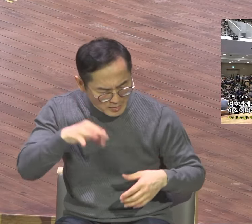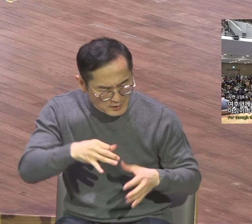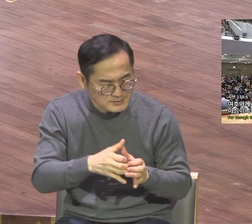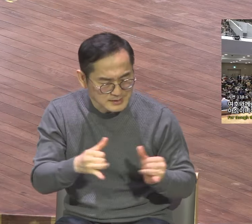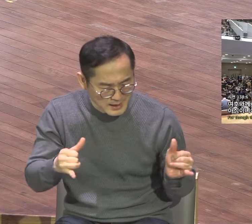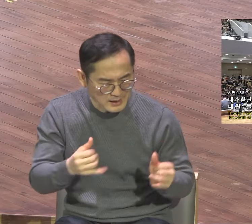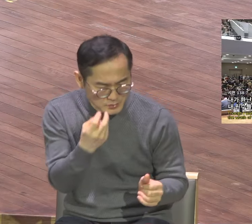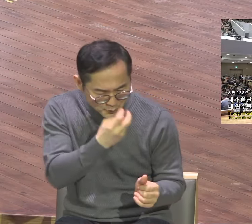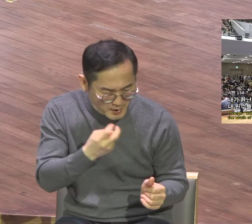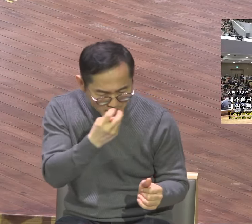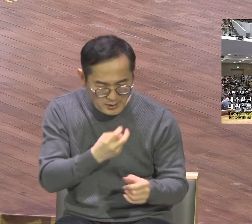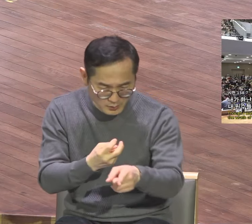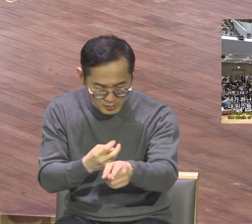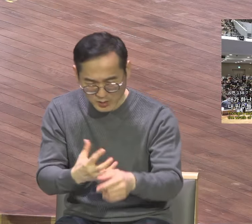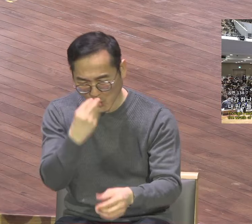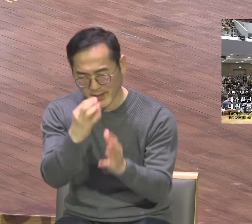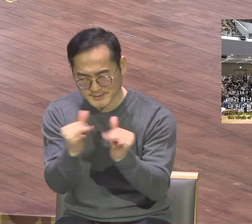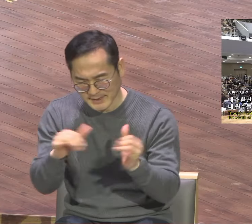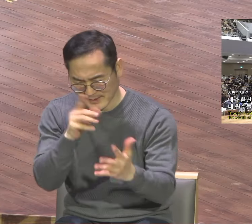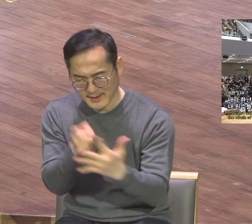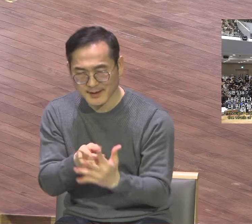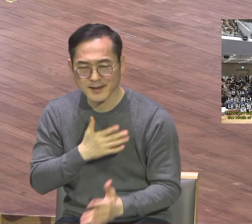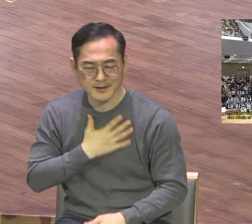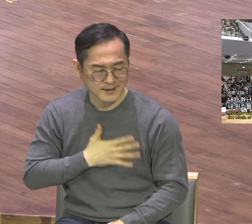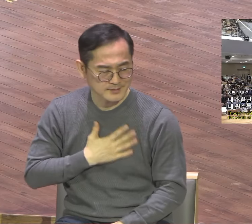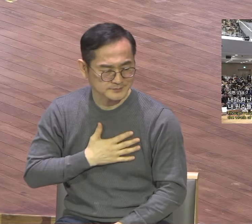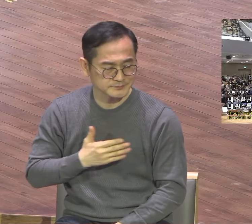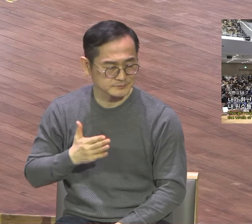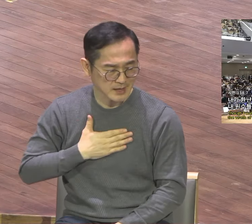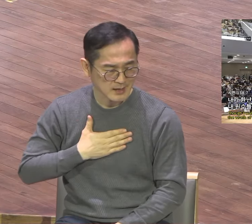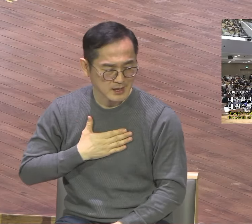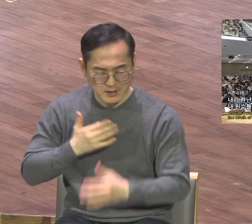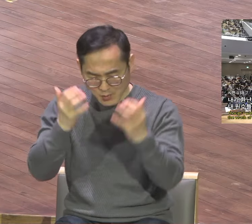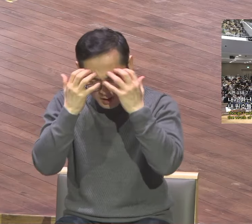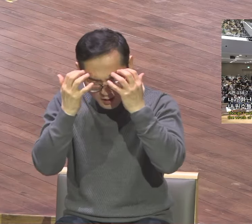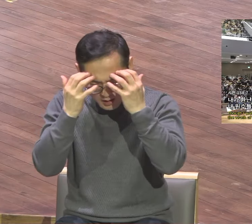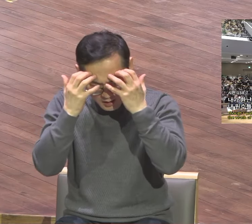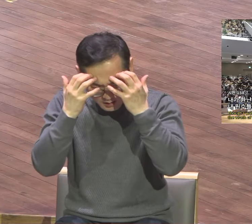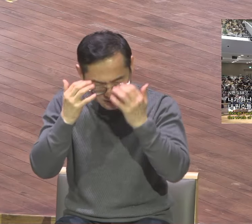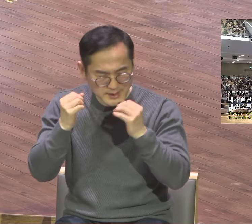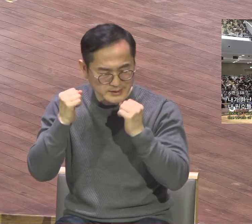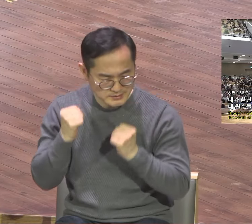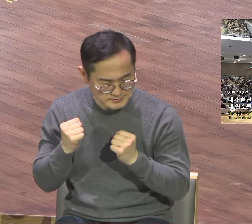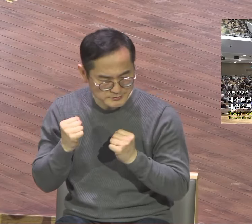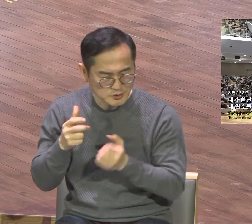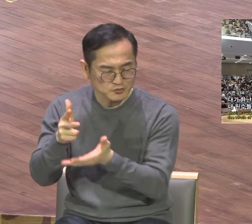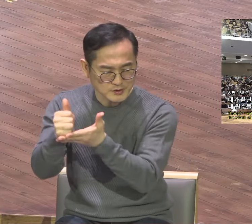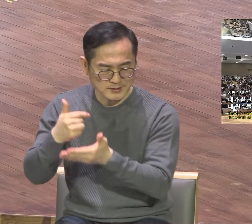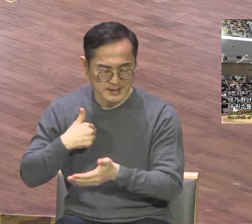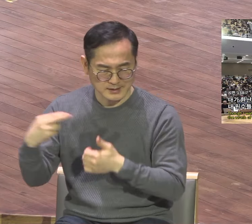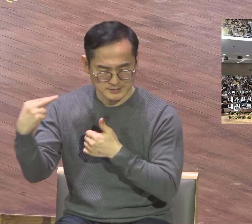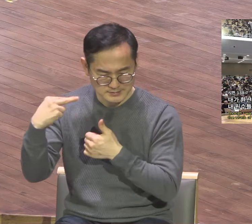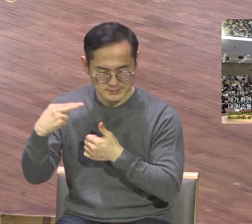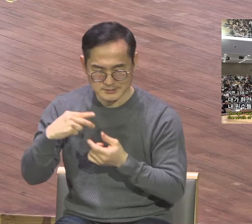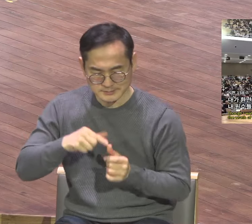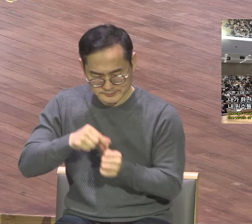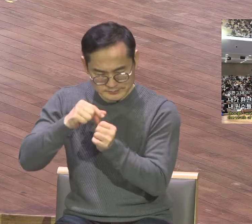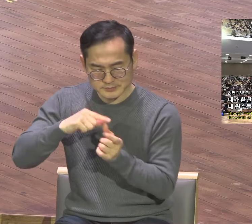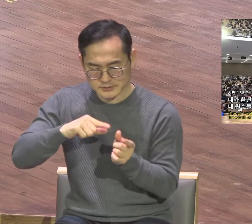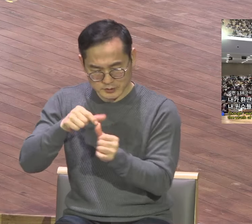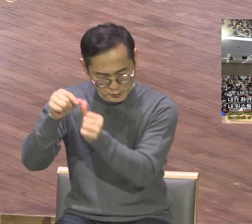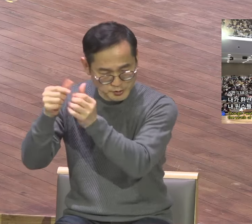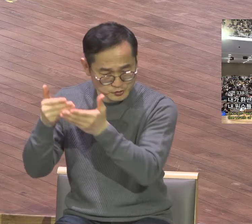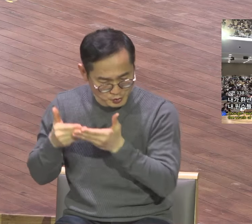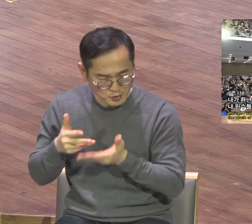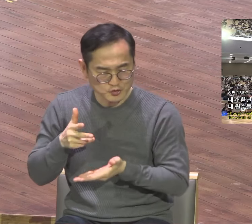자를 아심이니이다. 두절까지 읍시다. 내가 환난 중에 다닐지라도 주께서 나를 살아나게 하시고